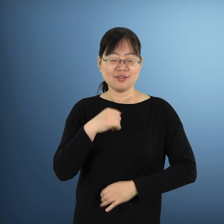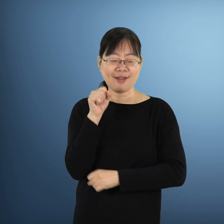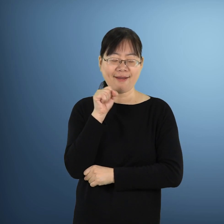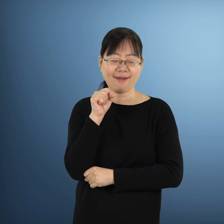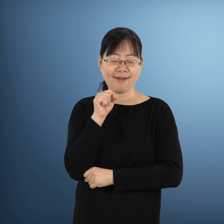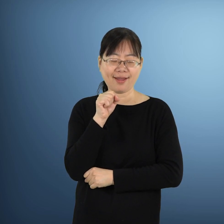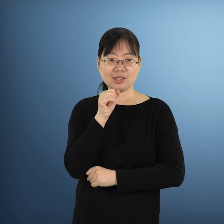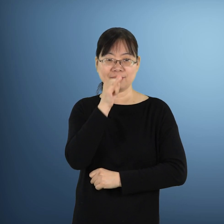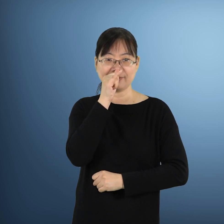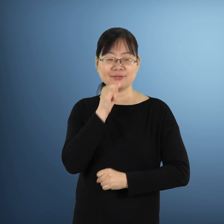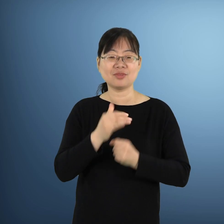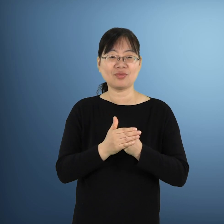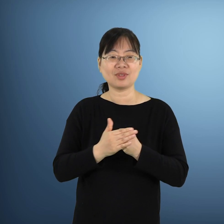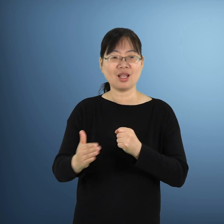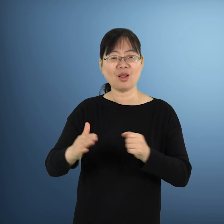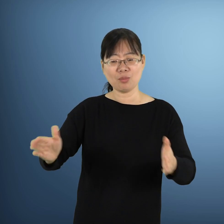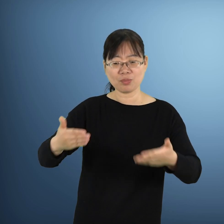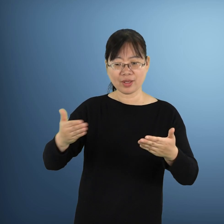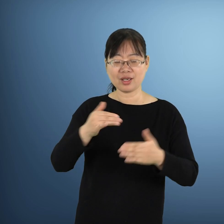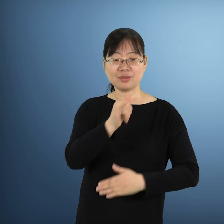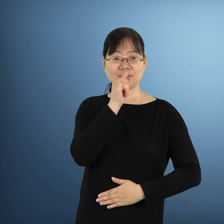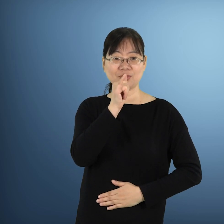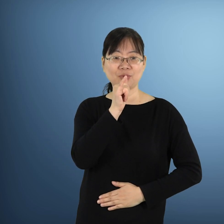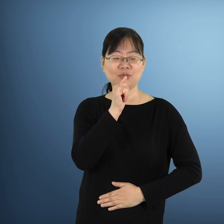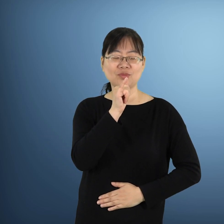흔들어요. 바람도 불고